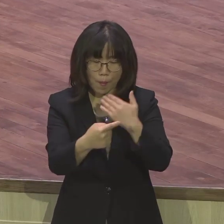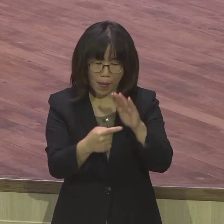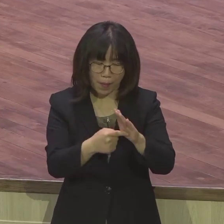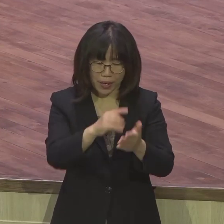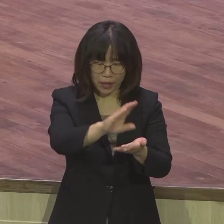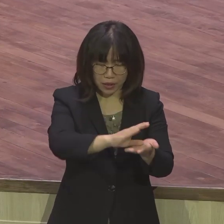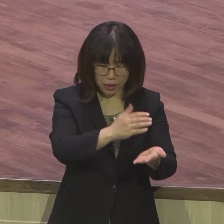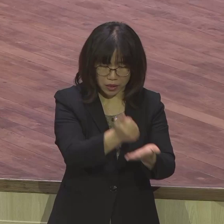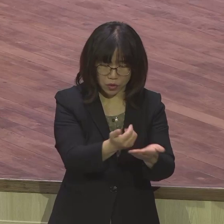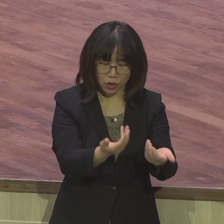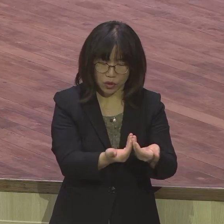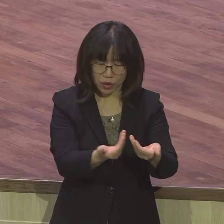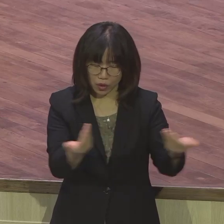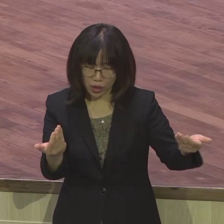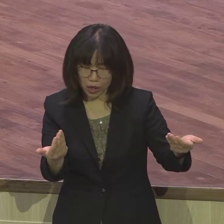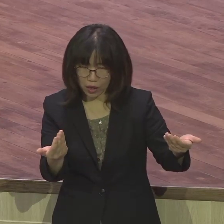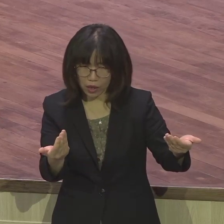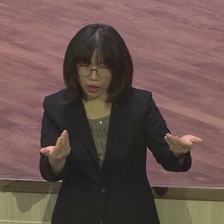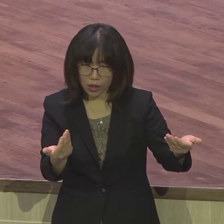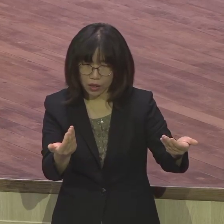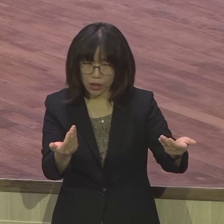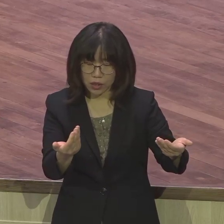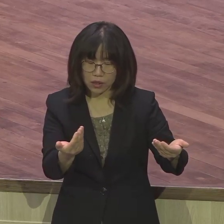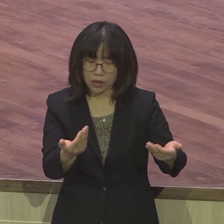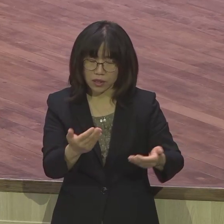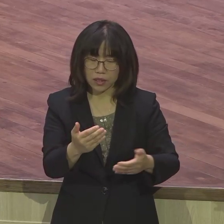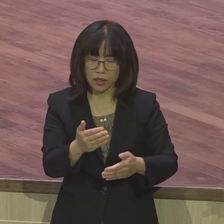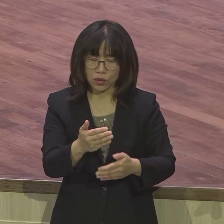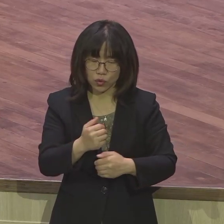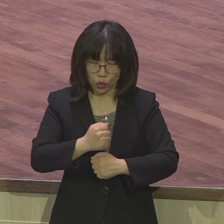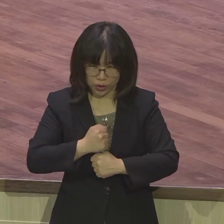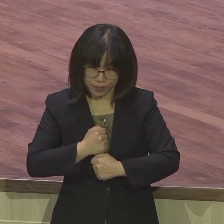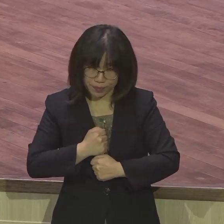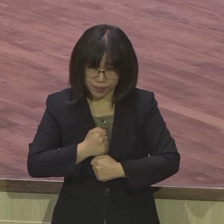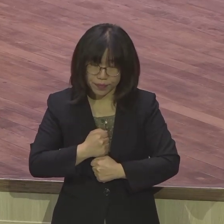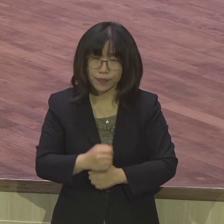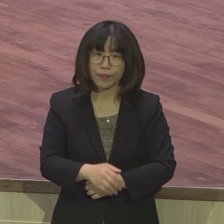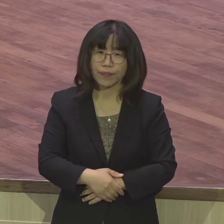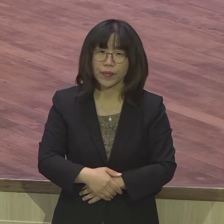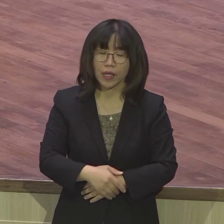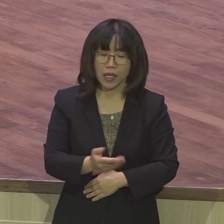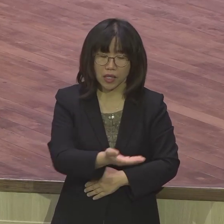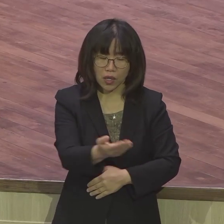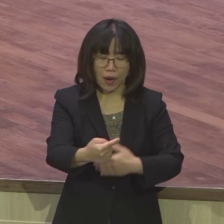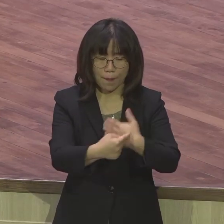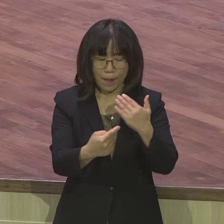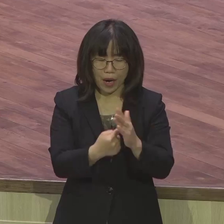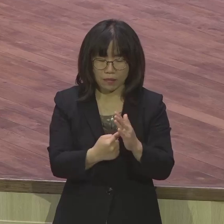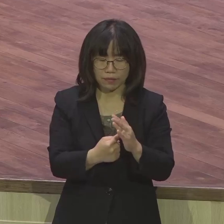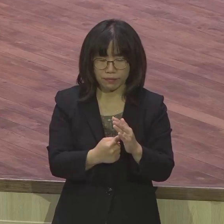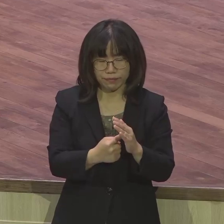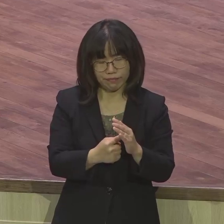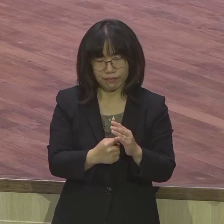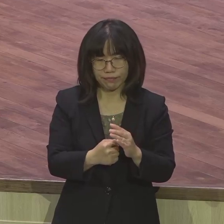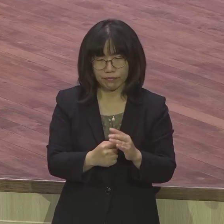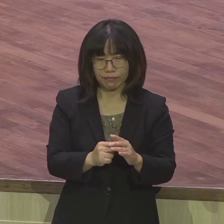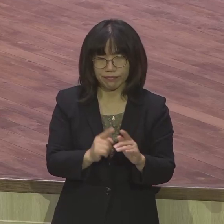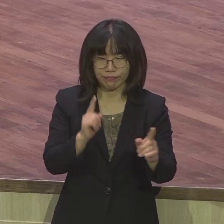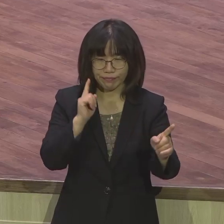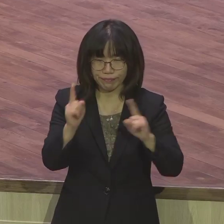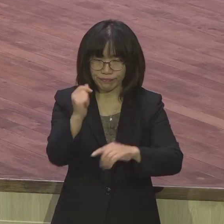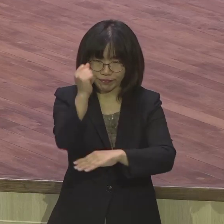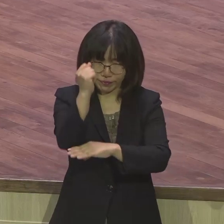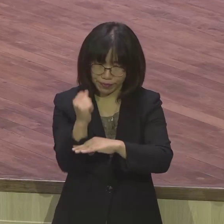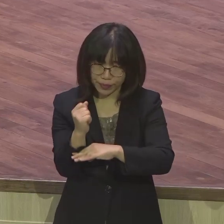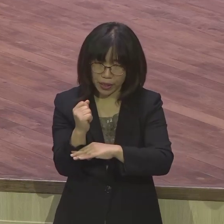떠나는 그곳에서 조식 그리스도를 향하는 진실함과 깨끗함에서 떠나 부패할까 두려워하노라. 여러분